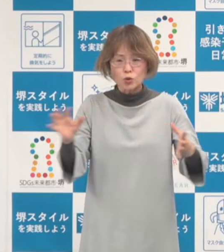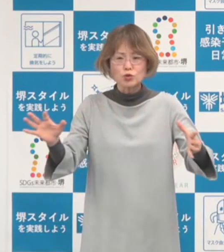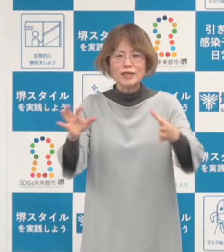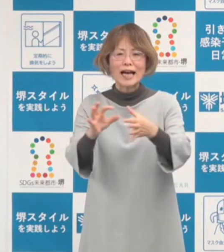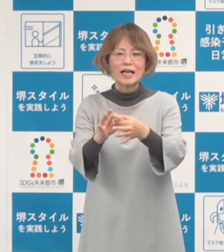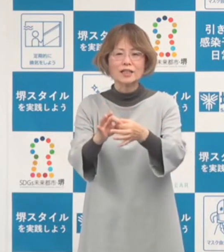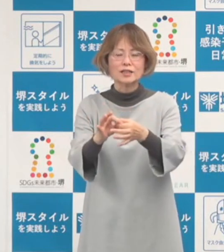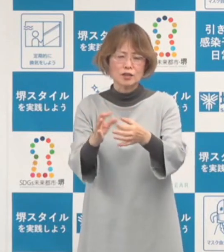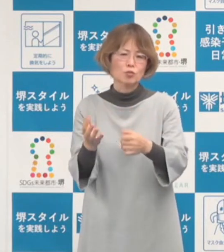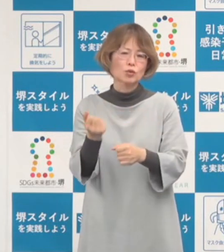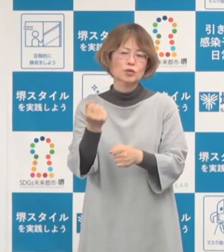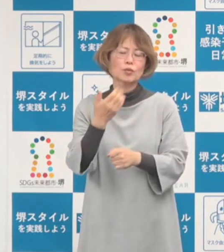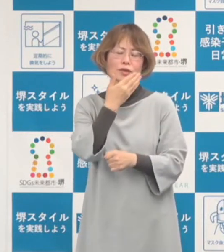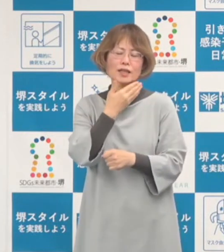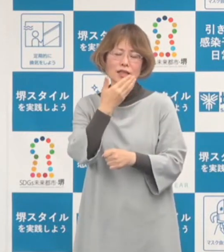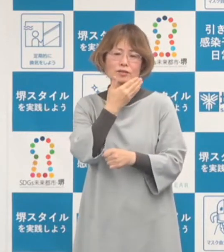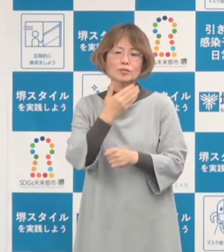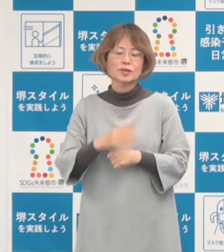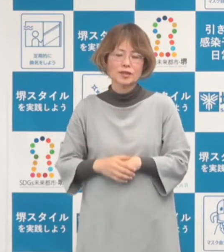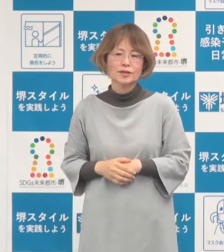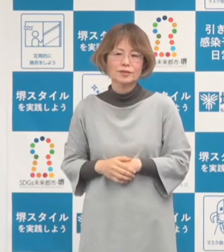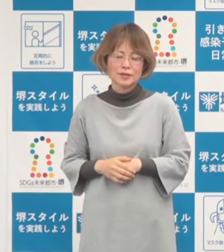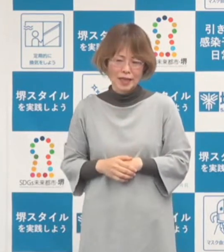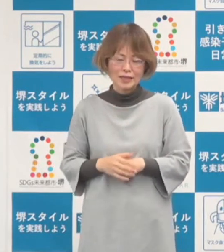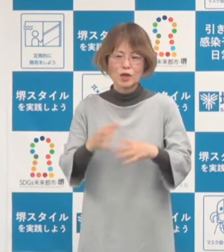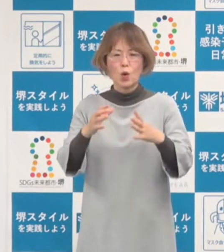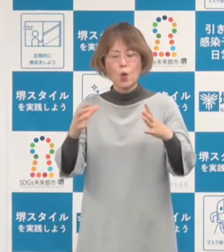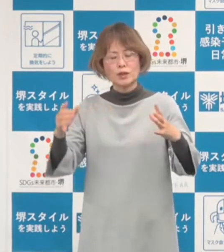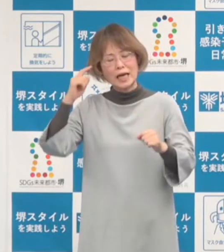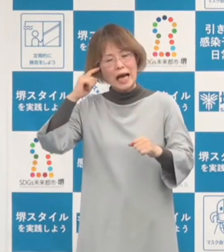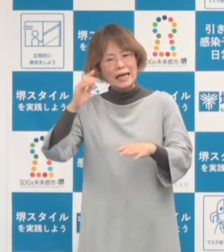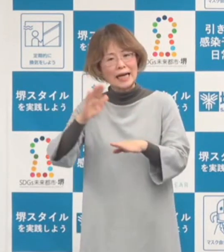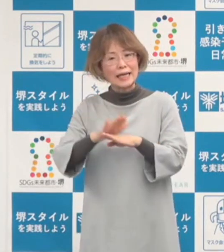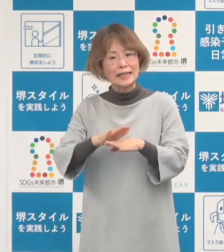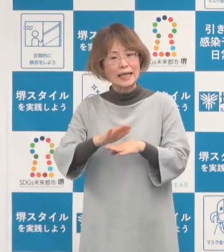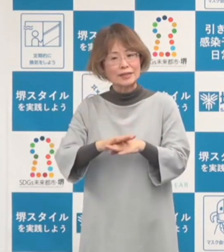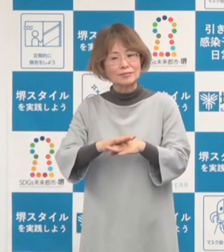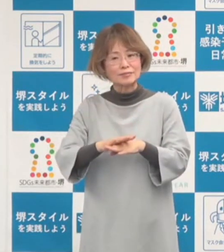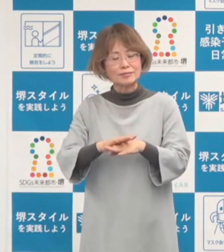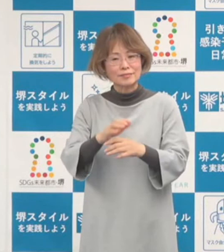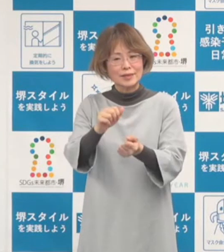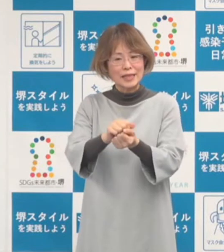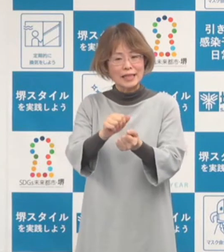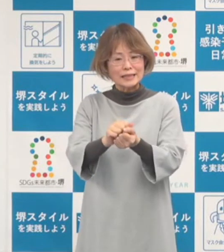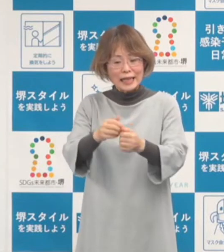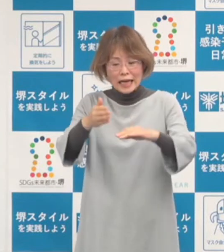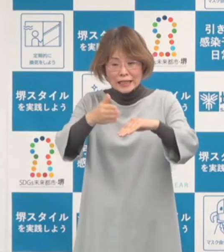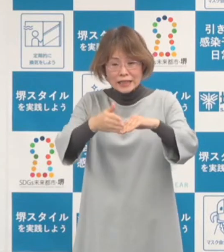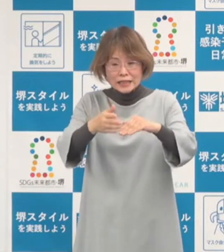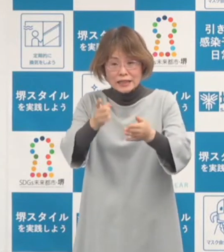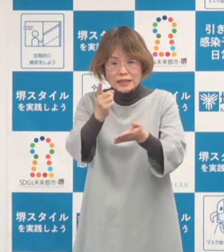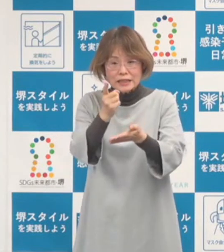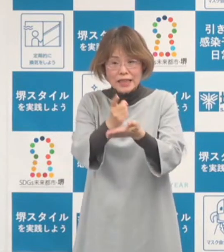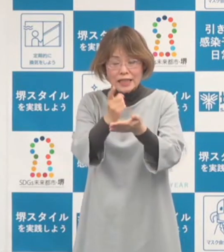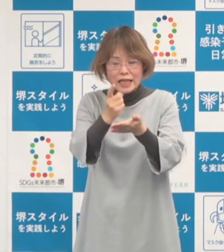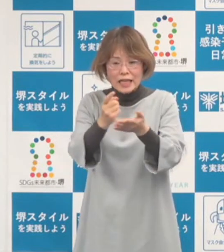し、もうちょっと大きな視点で見ると、この坂井キッチンだけが盛り上がってもダメでです